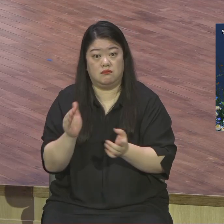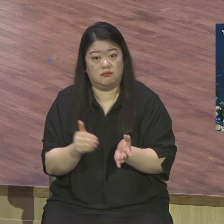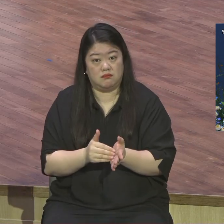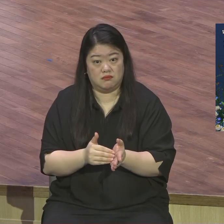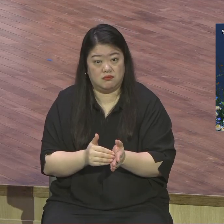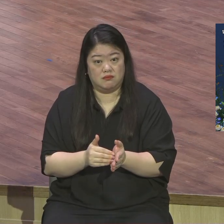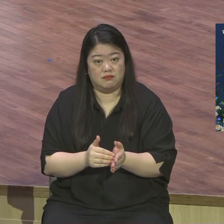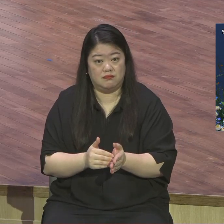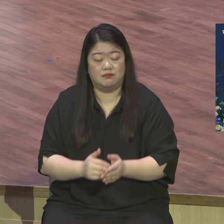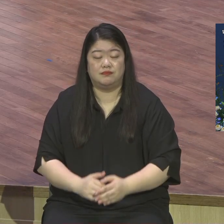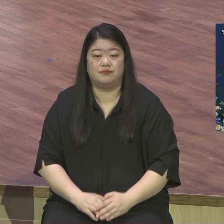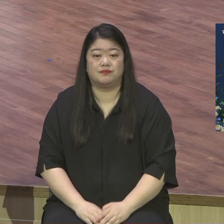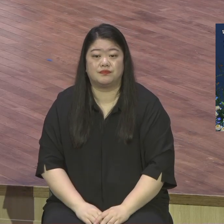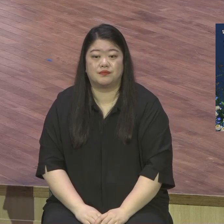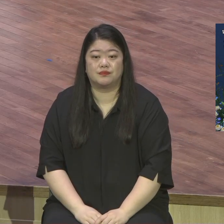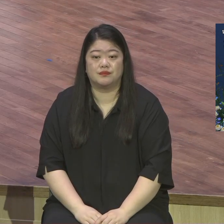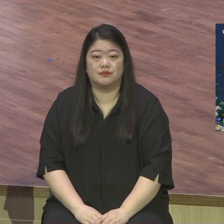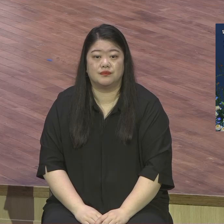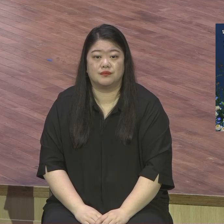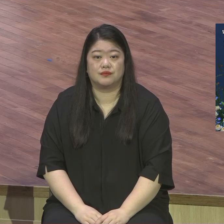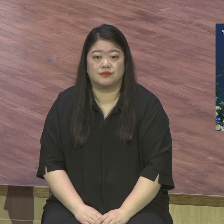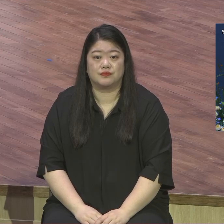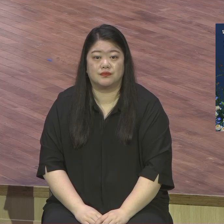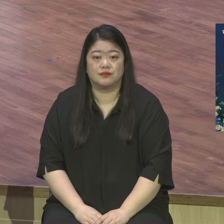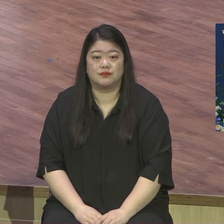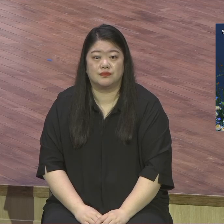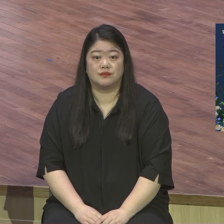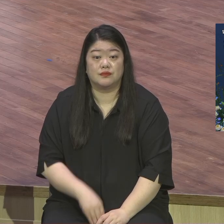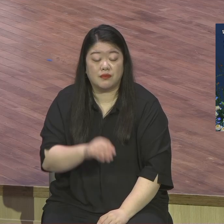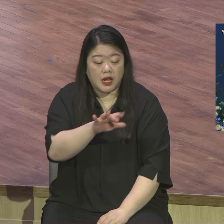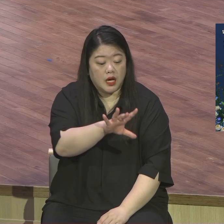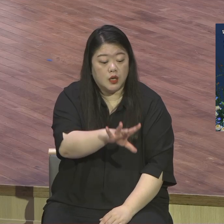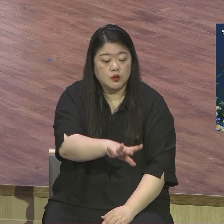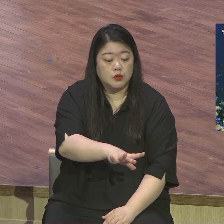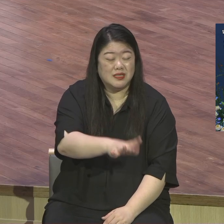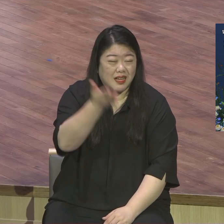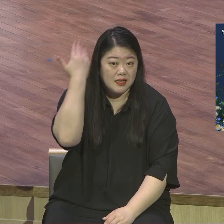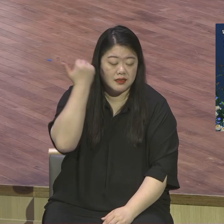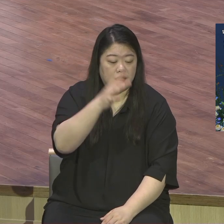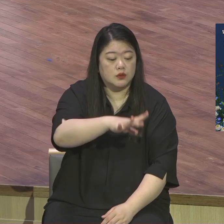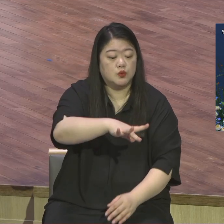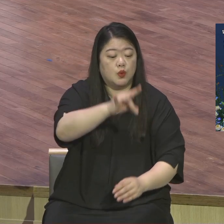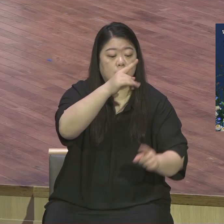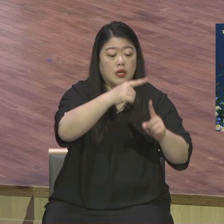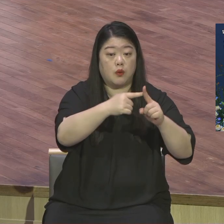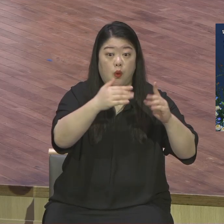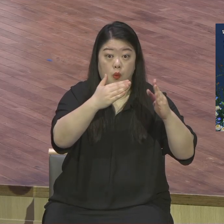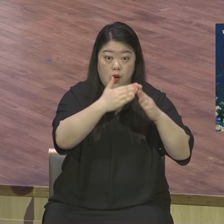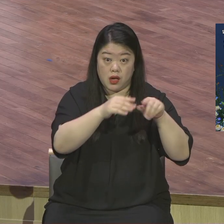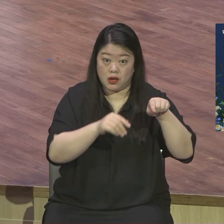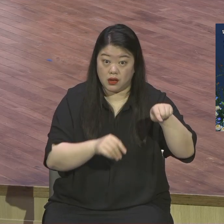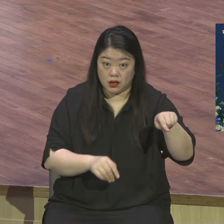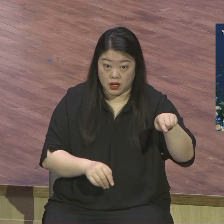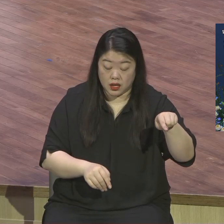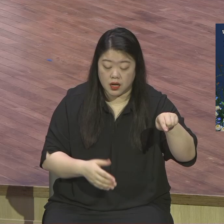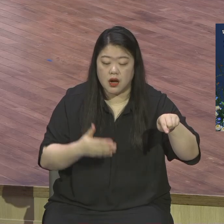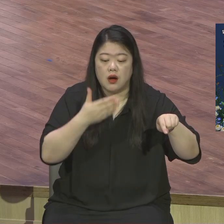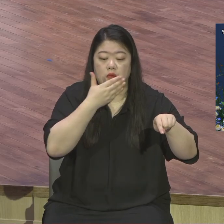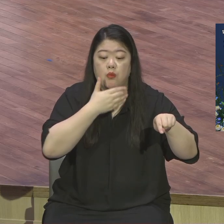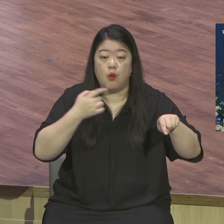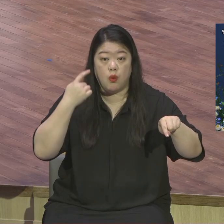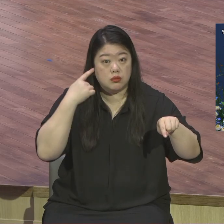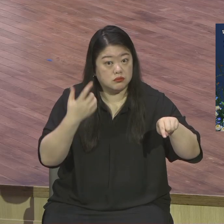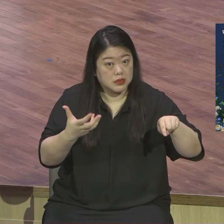이 예언대로 초대교회 때부터 복음이 들어가는 곳마다 복음만 들어가면 무서운 핍박이